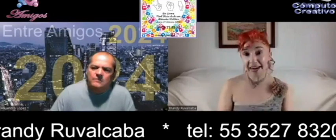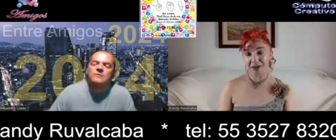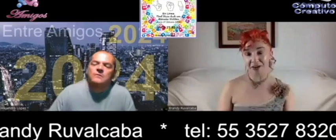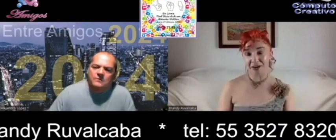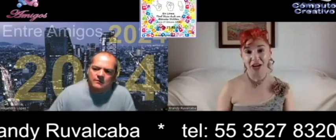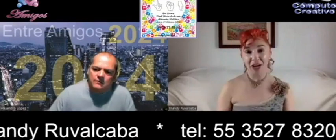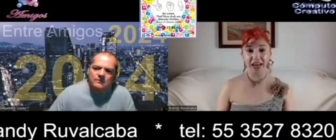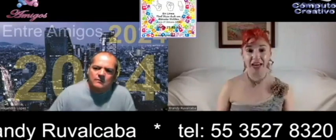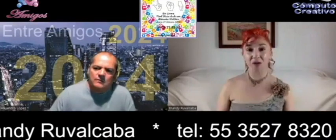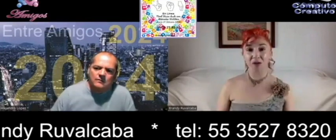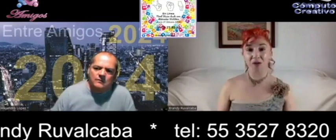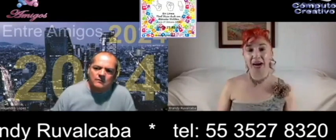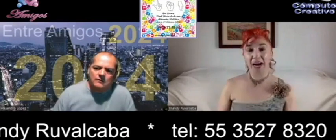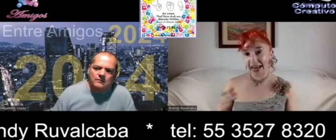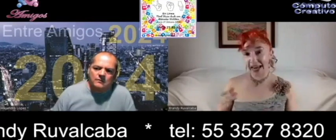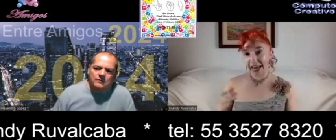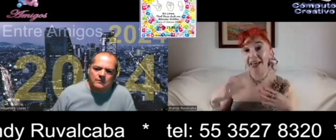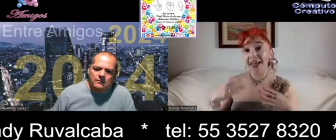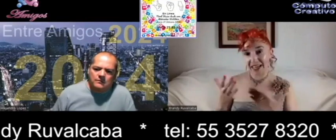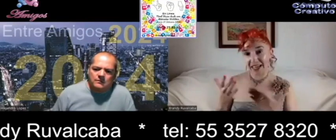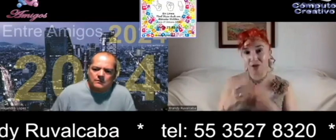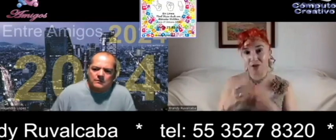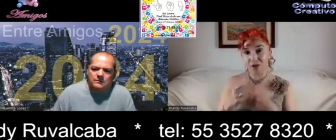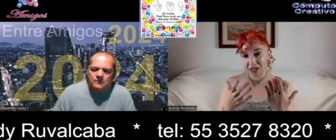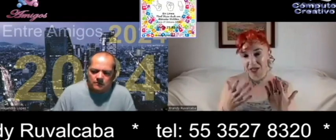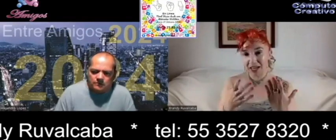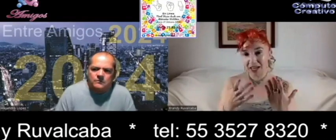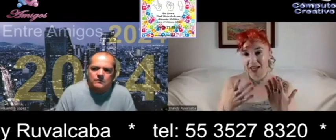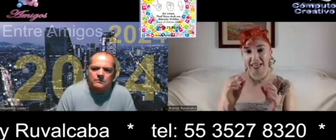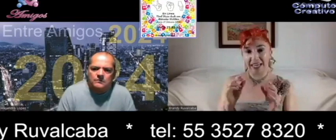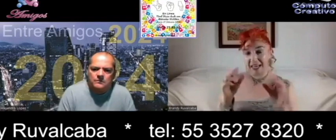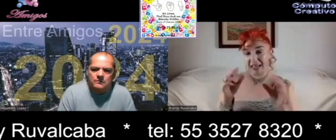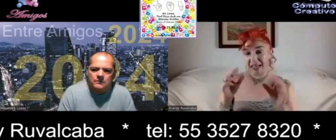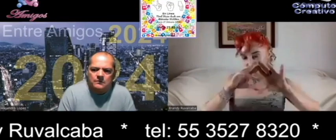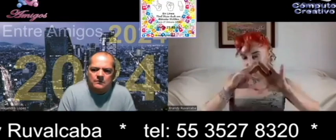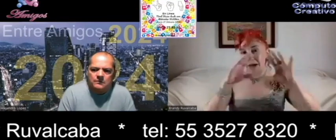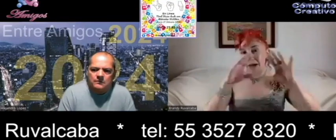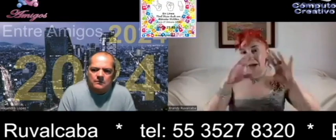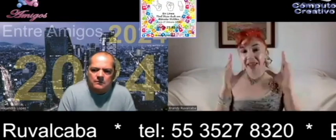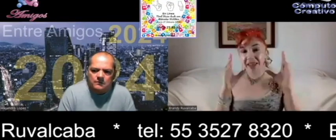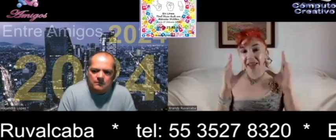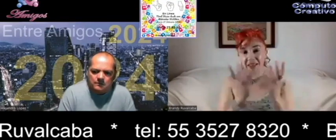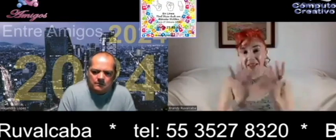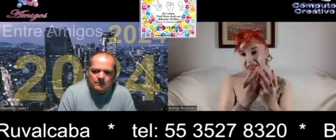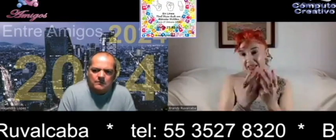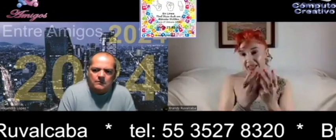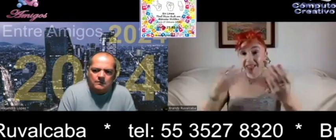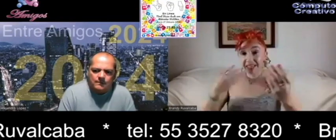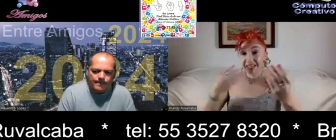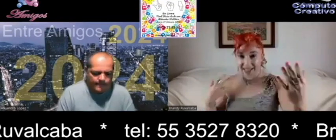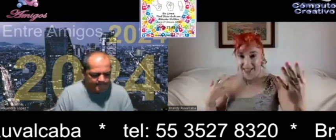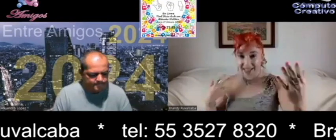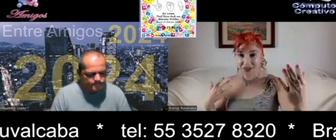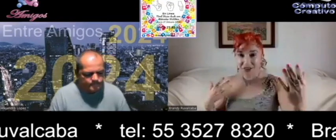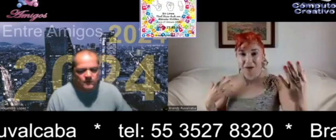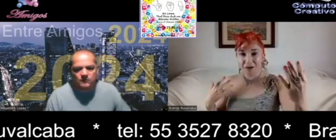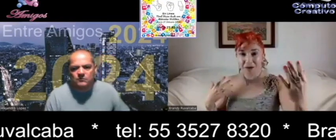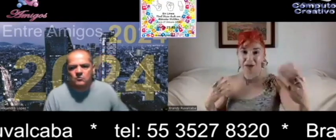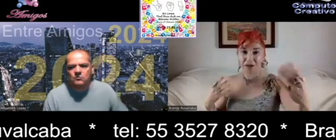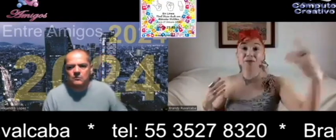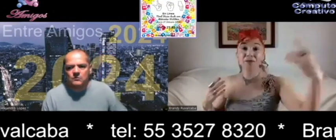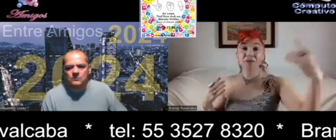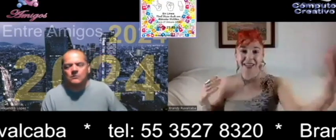¿no? La lengua árabe estándar o moderna, que la aprendes si eres extranjero, pero